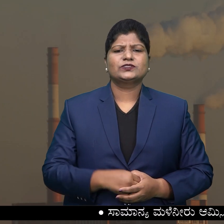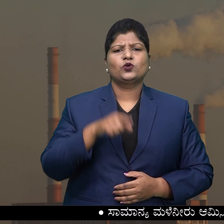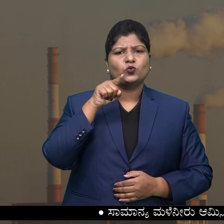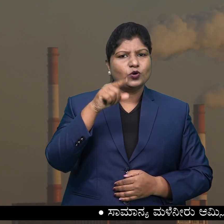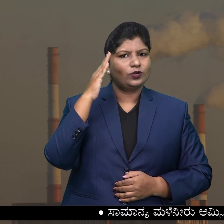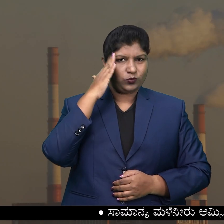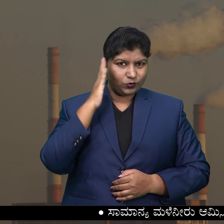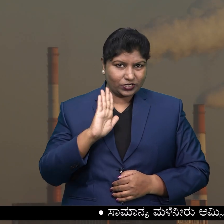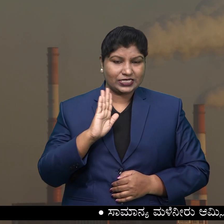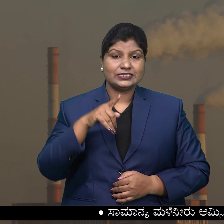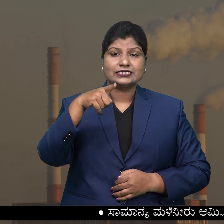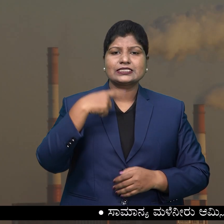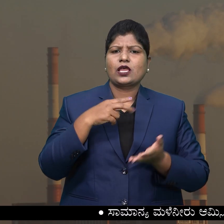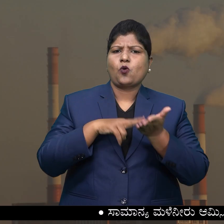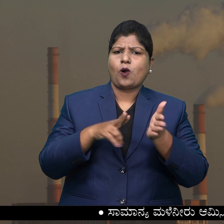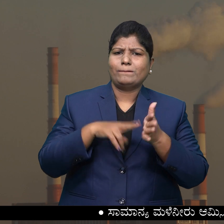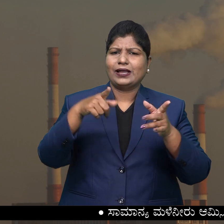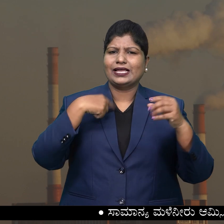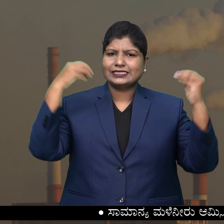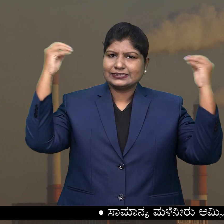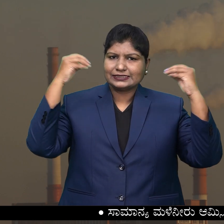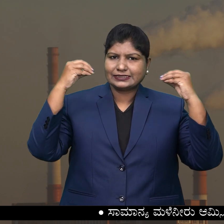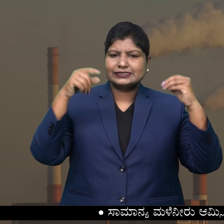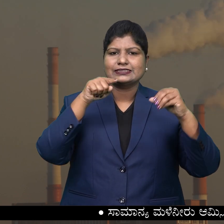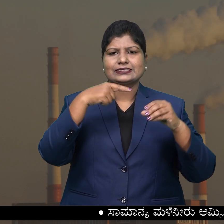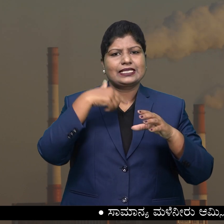ಸಾಮಾನ್ಯ ಮಳೆ ನೀರು ಆಮ್ಲೀಯವಾಗಿದೆ ಎಂದು ನಿಮಗೆ ತಿಳಿದಿದೆಯೇ?